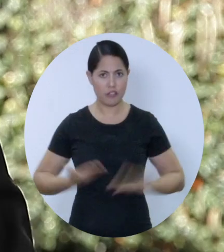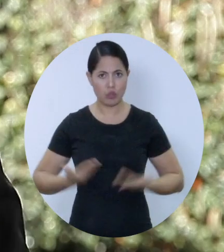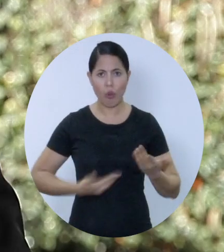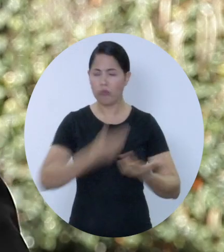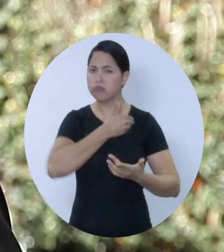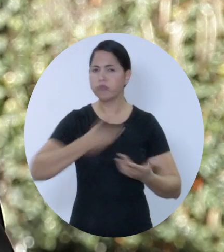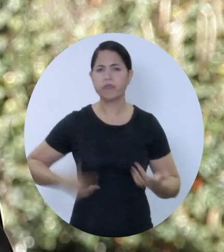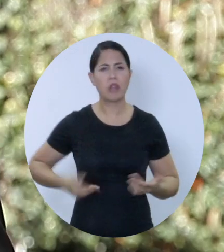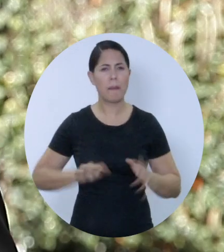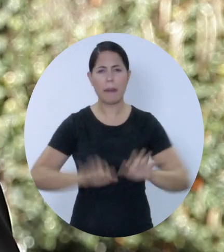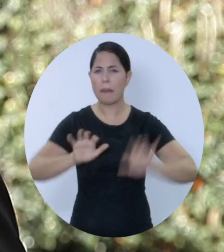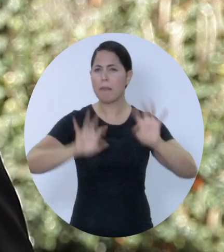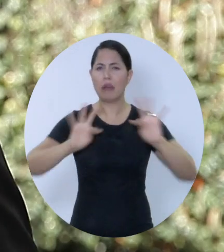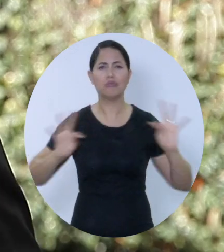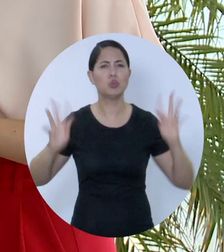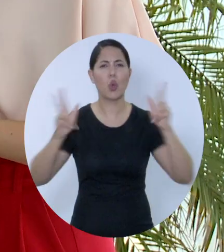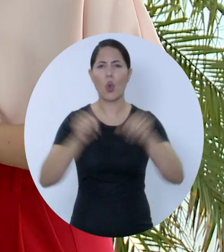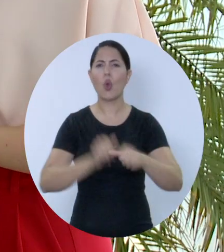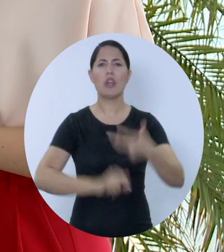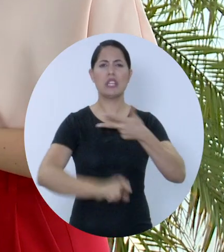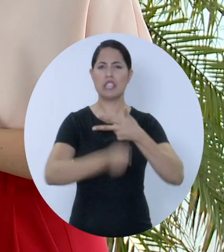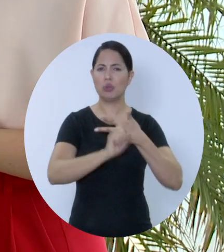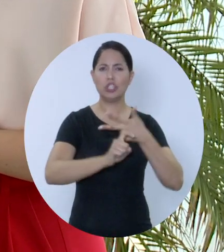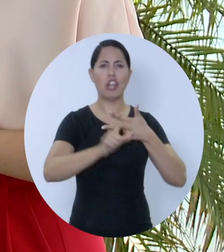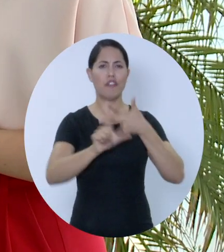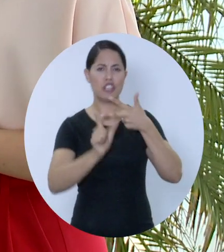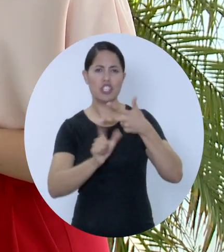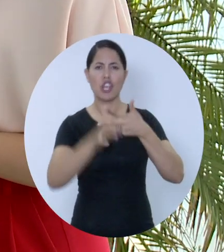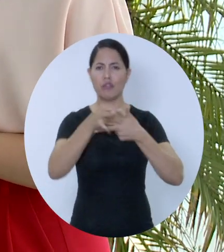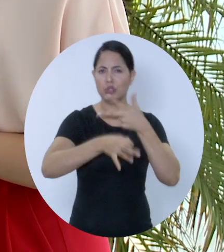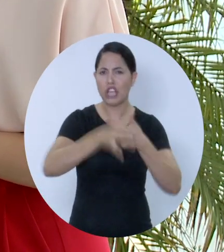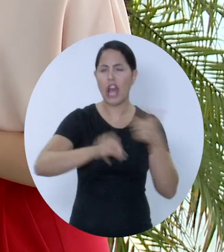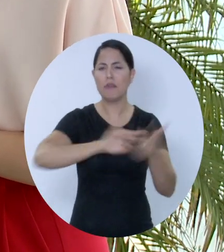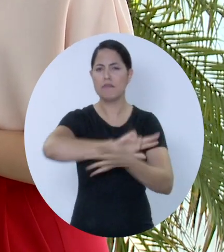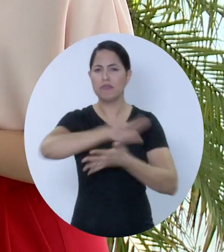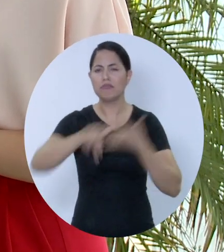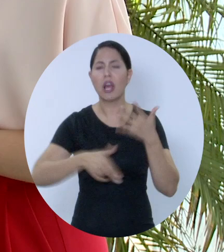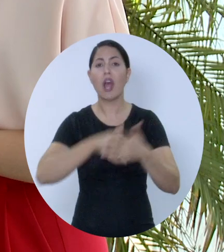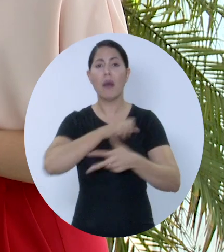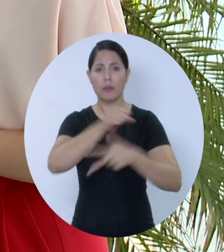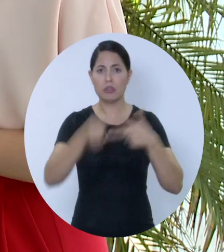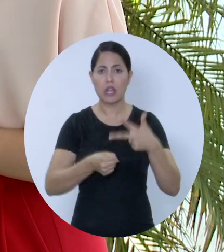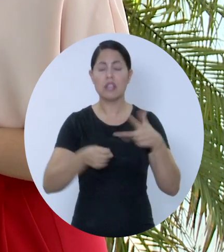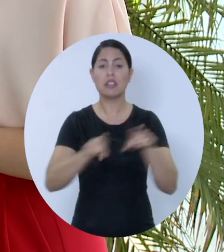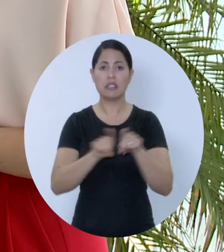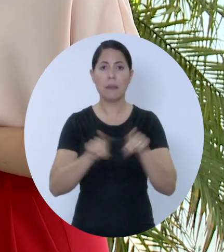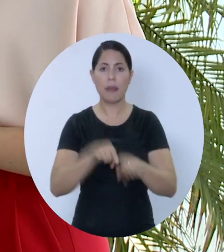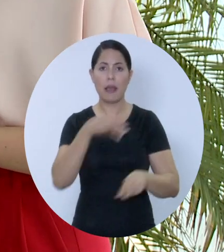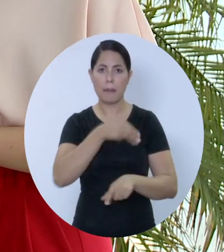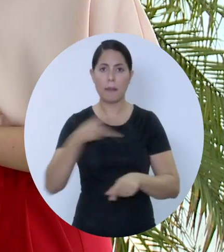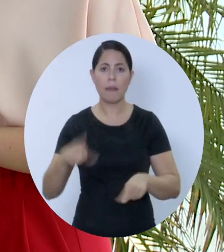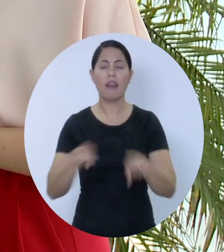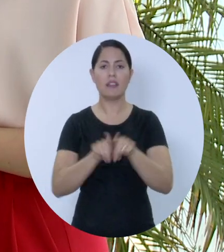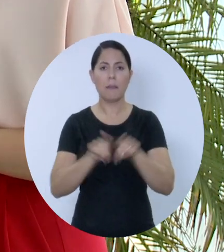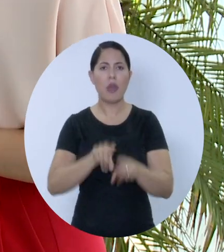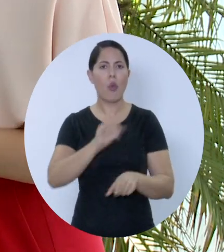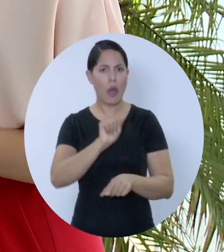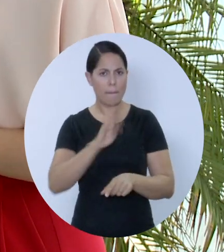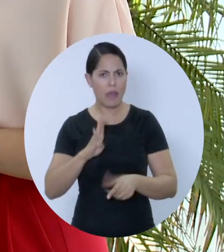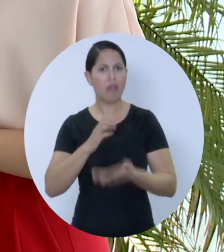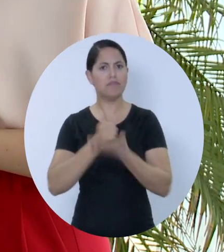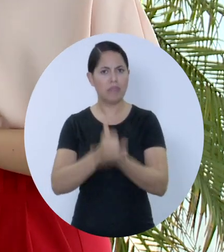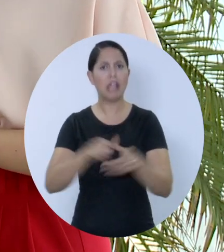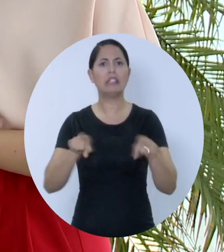dos servidores públicos, por exemplo. Isso vale para todos os poderes, executivo, legislativo, judiciário, vale para o Ministério Público, Público, vale para a própria